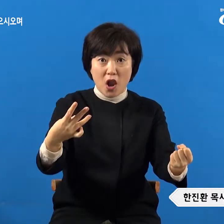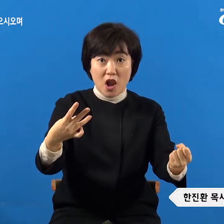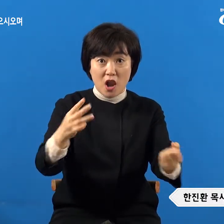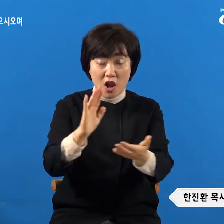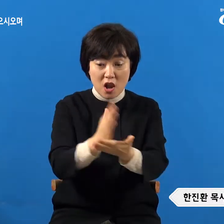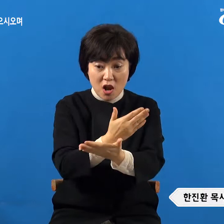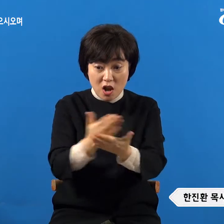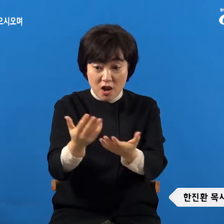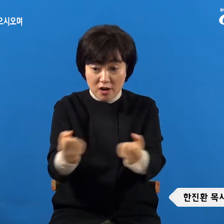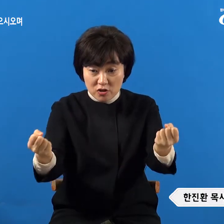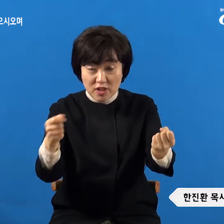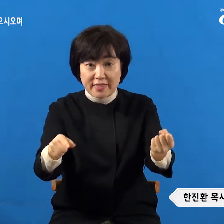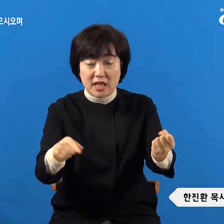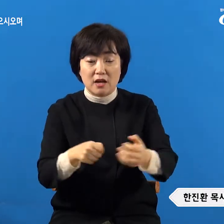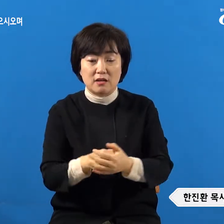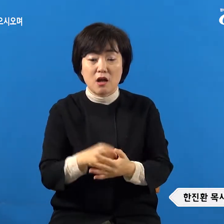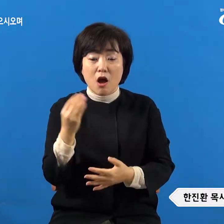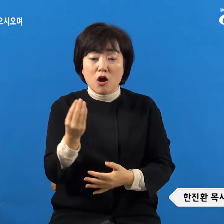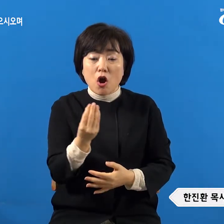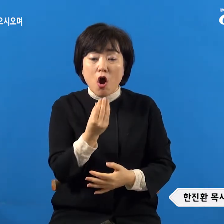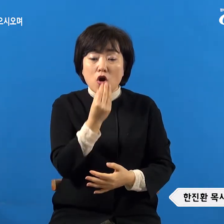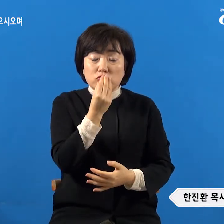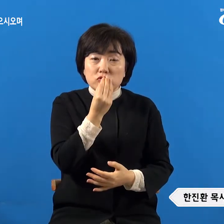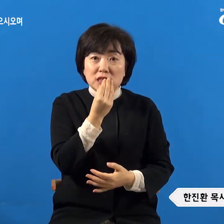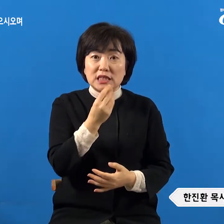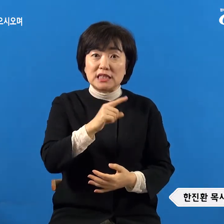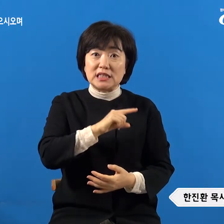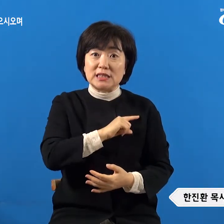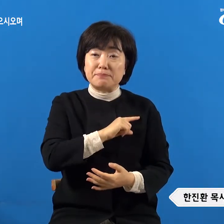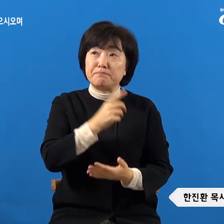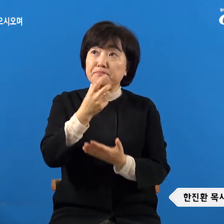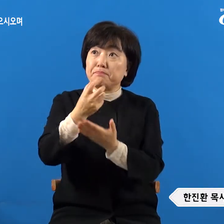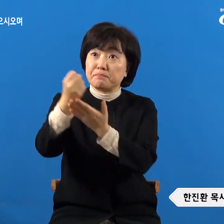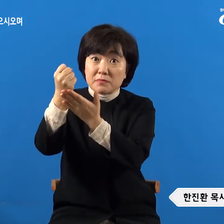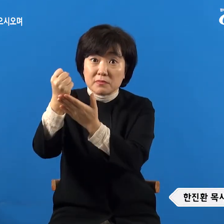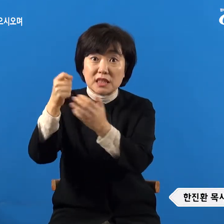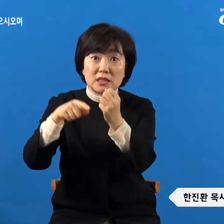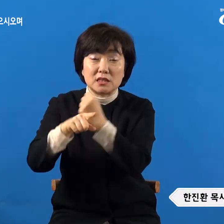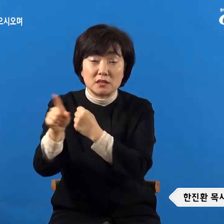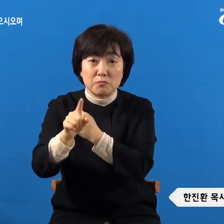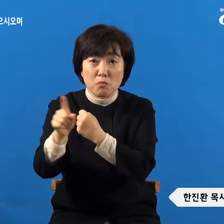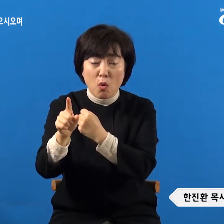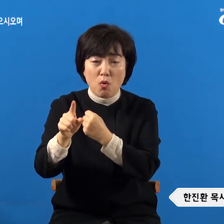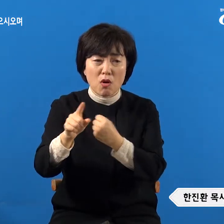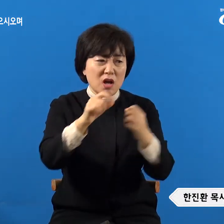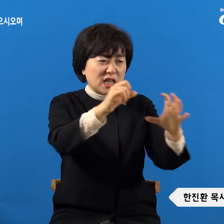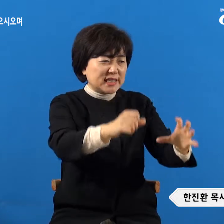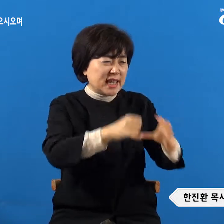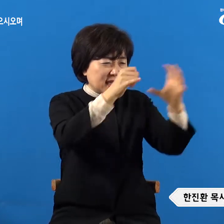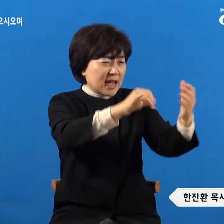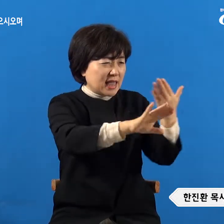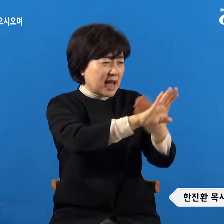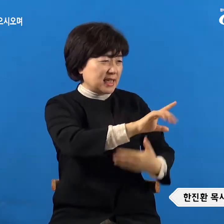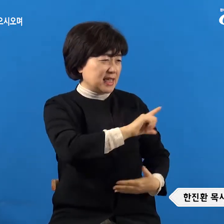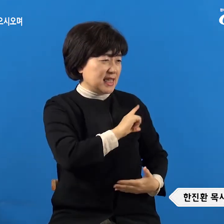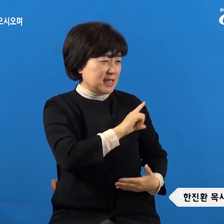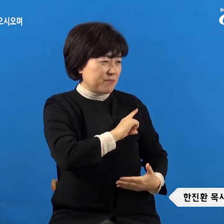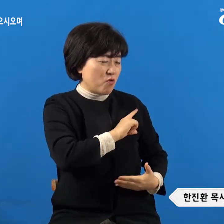말은 하나님의 이름을 세상 다른 모든 이름들과 구별한다는